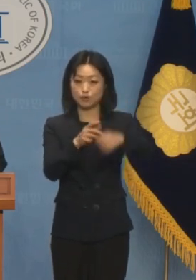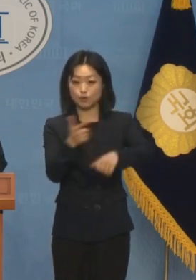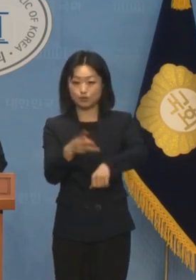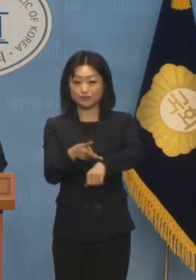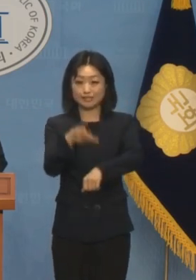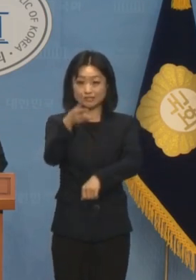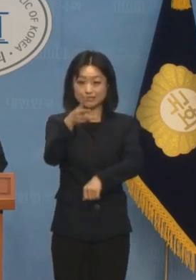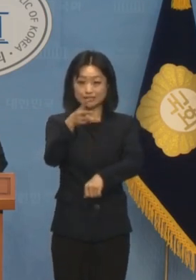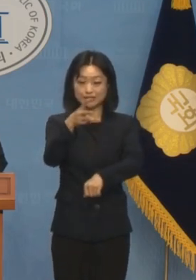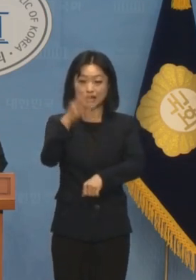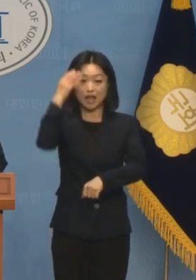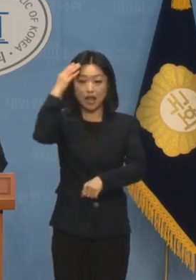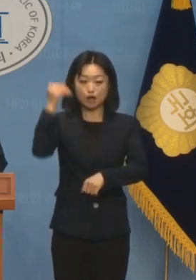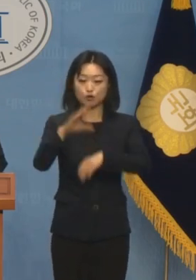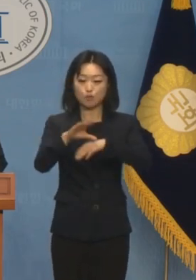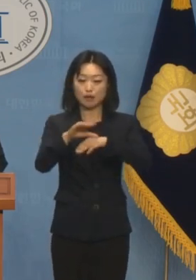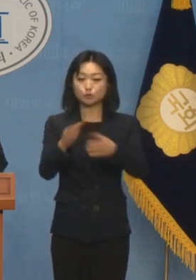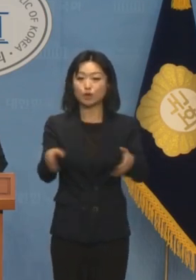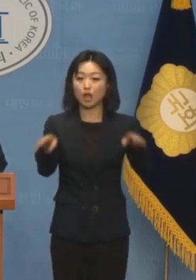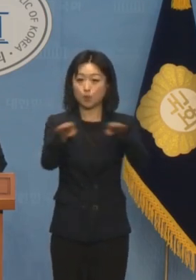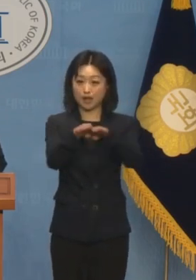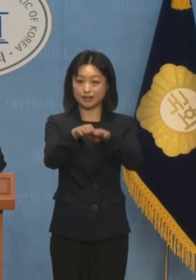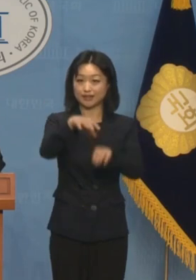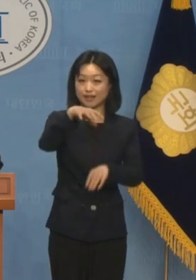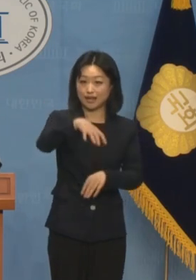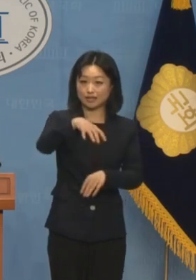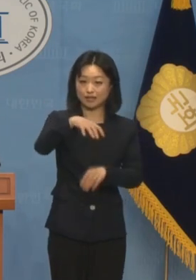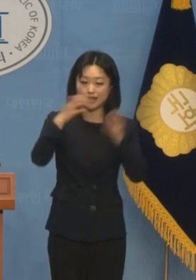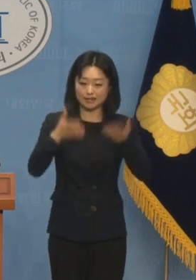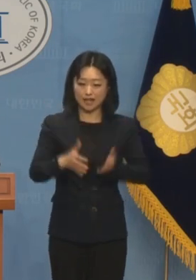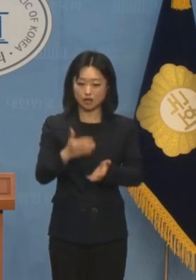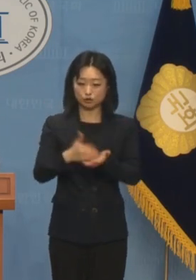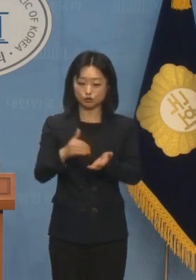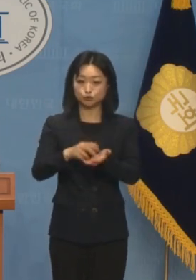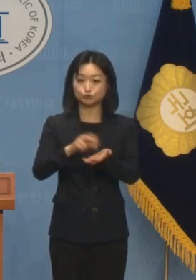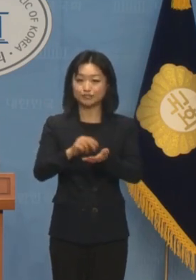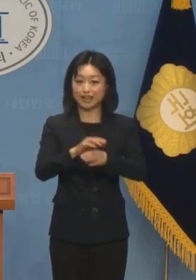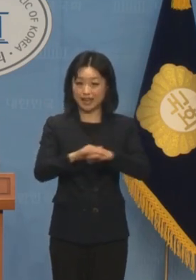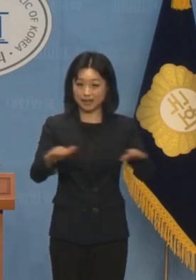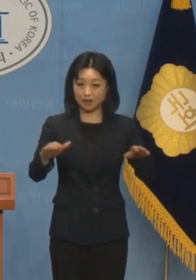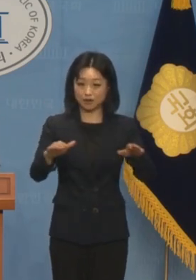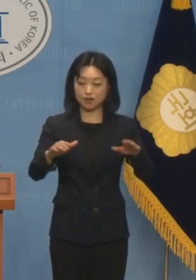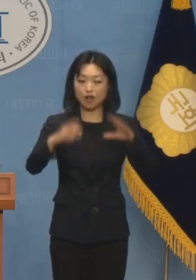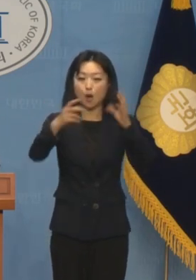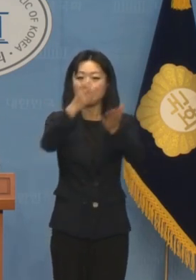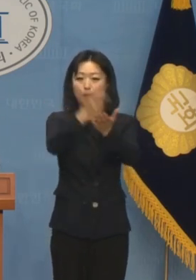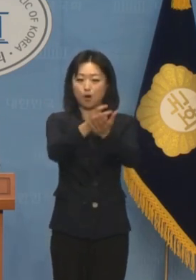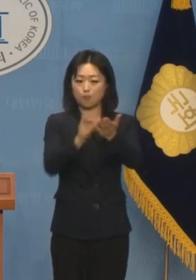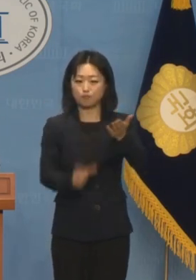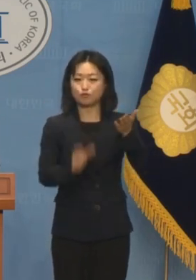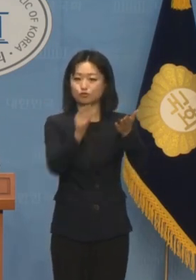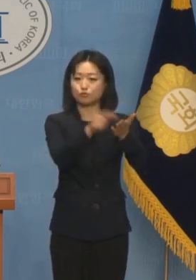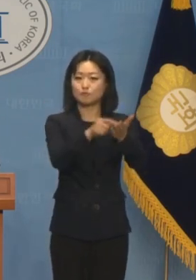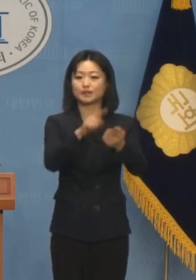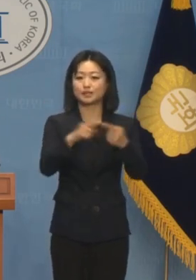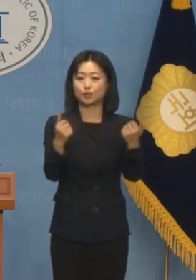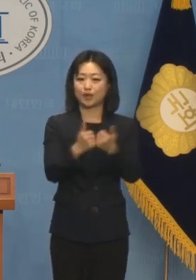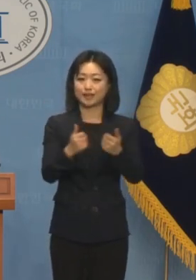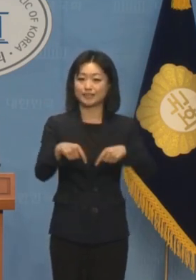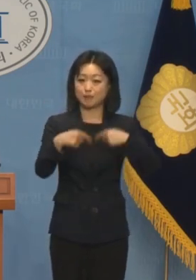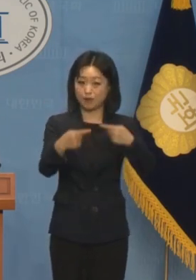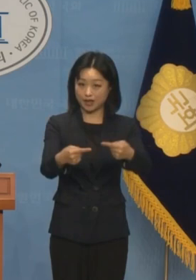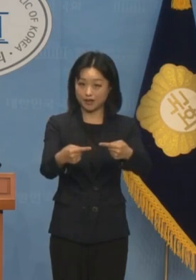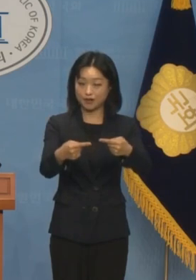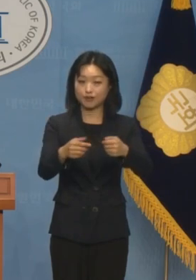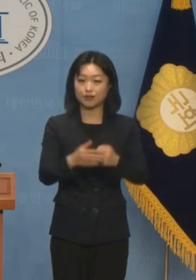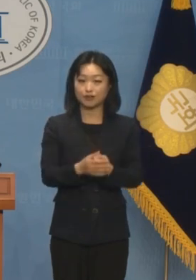3시부터는 한국방송회관 코바코홀에서 저출생 헌법 규범화 관련 토론에 참석합니다. 이